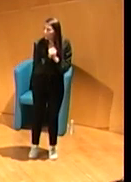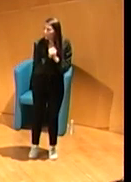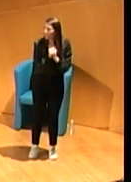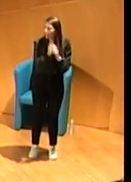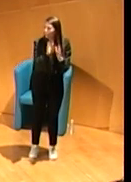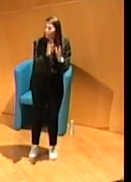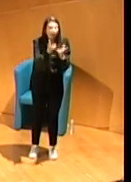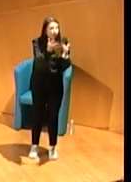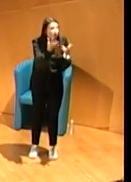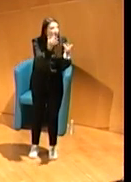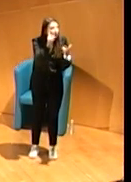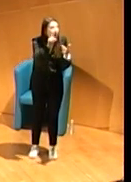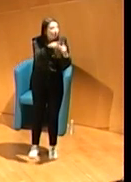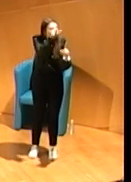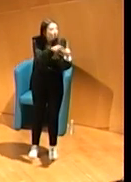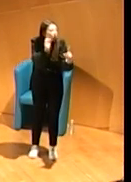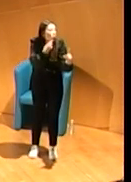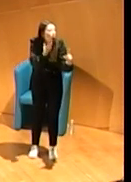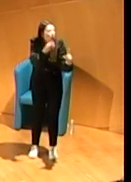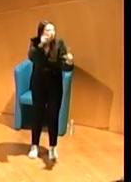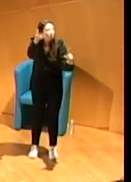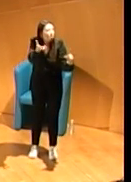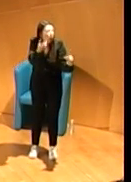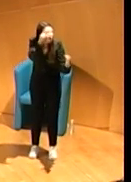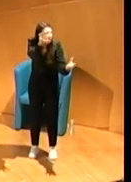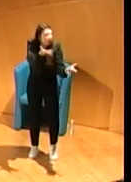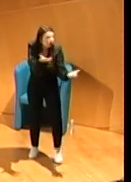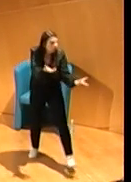quelle polémique c'est vous pouvez préciser.